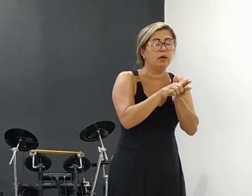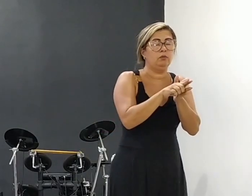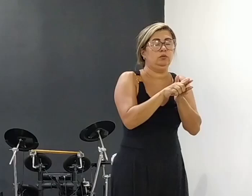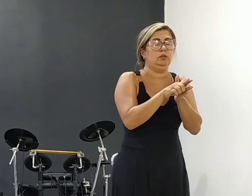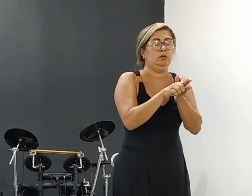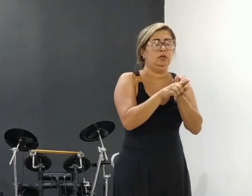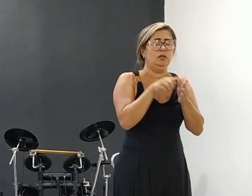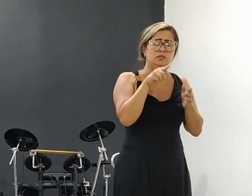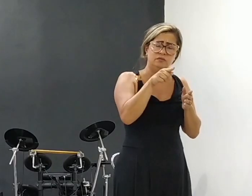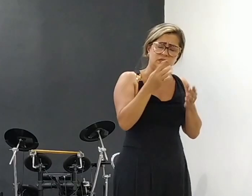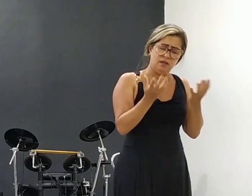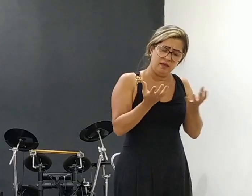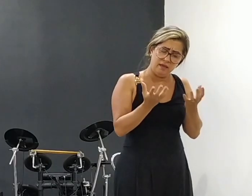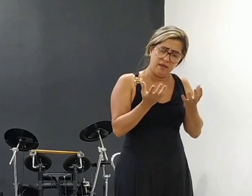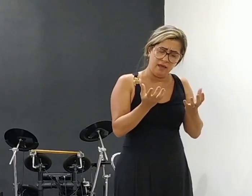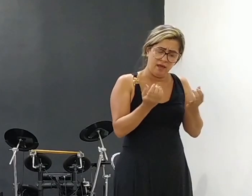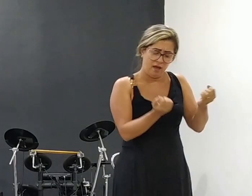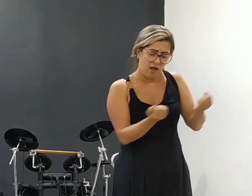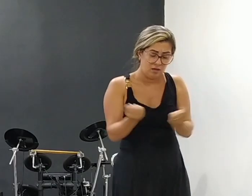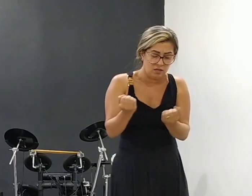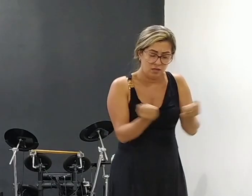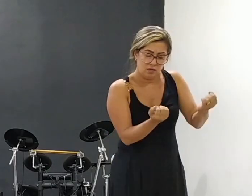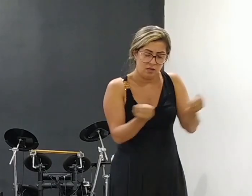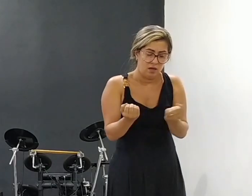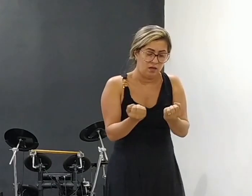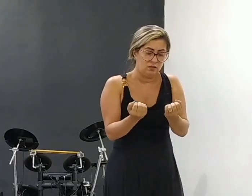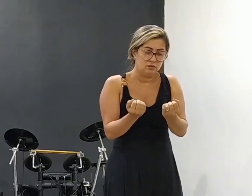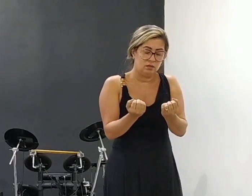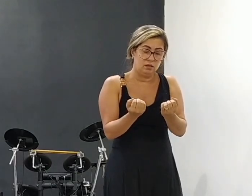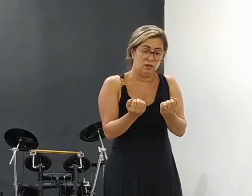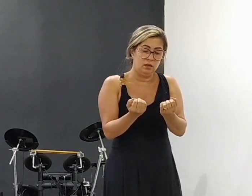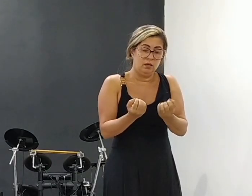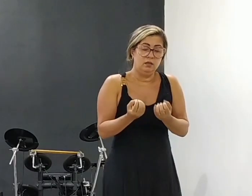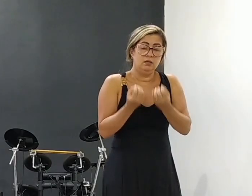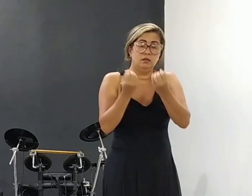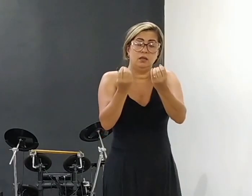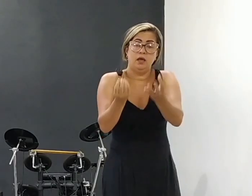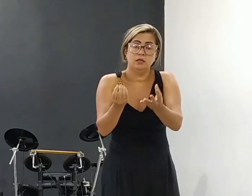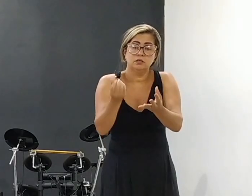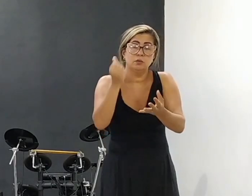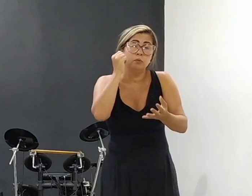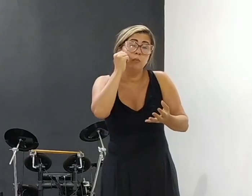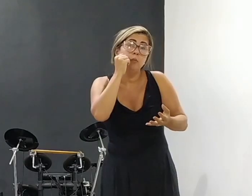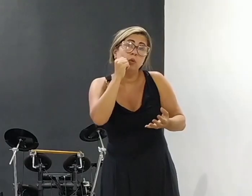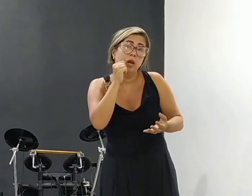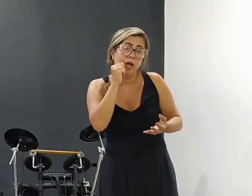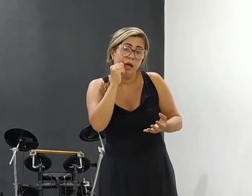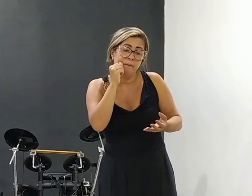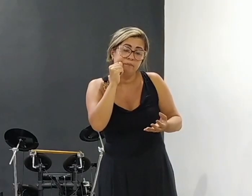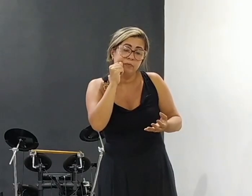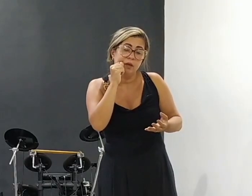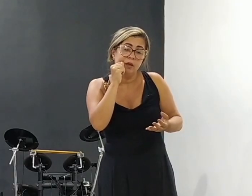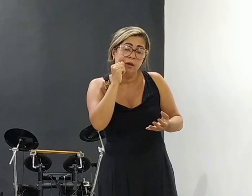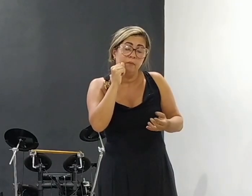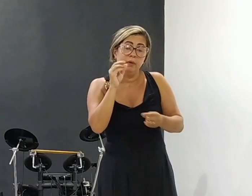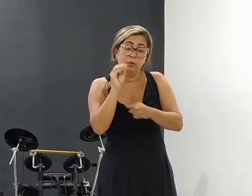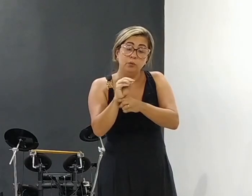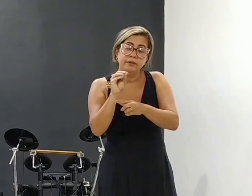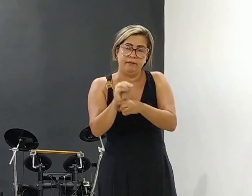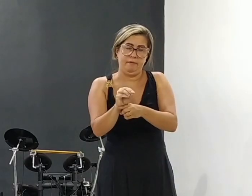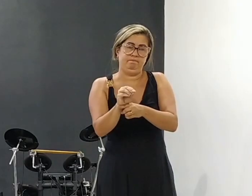ela queria que pegasse aquela criança e desse para alguma mulher hebreia para que pudesse cuidar